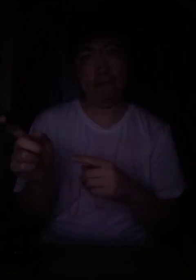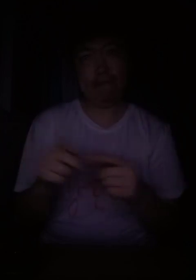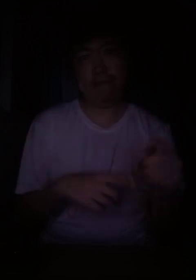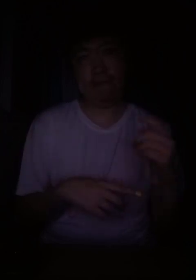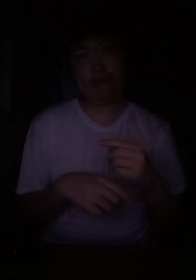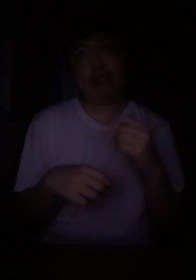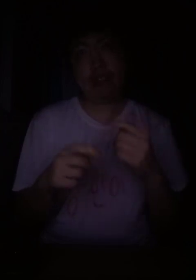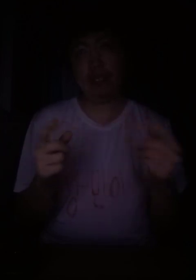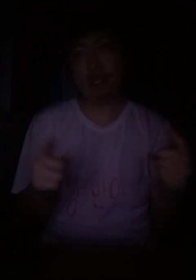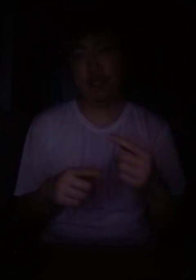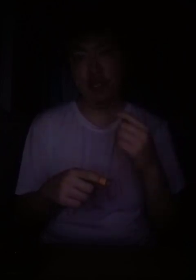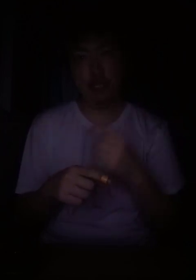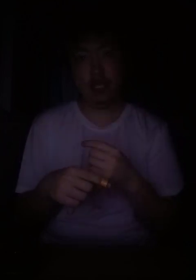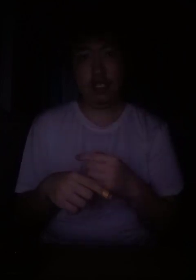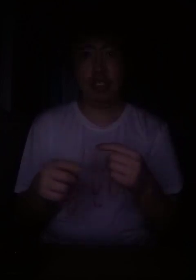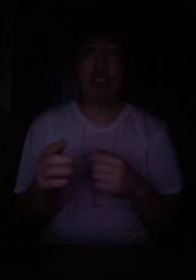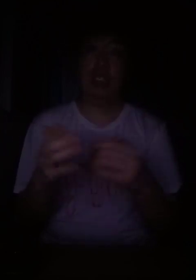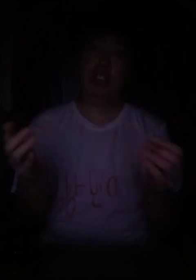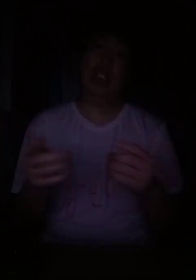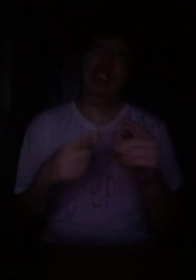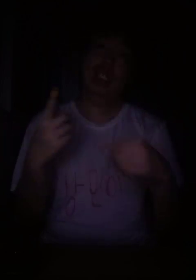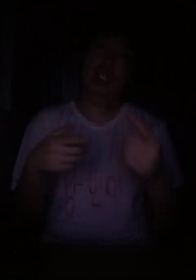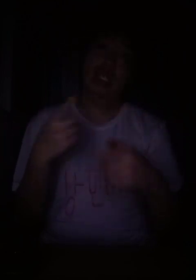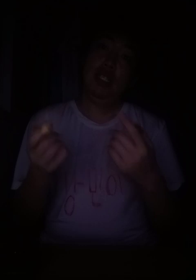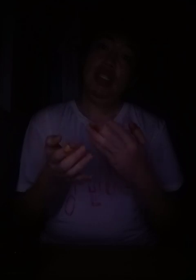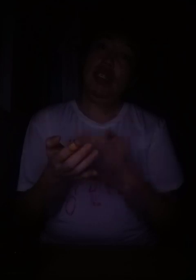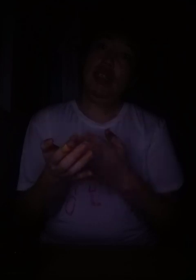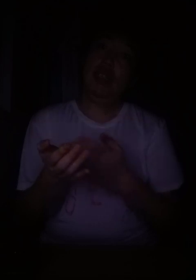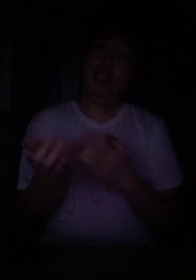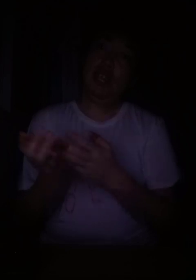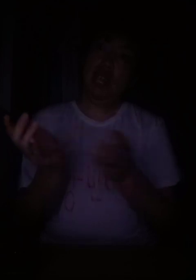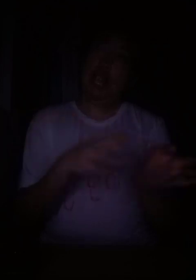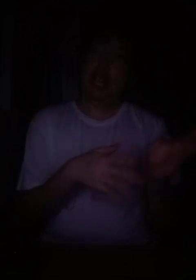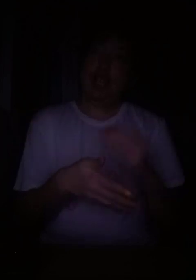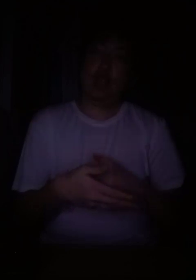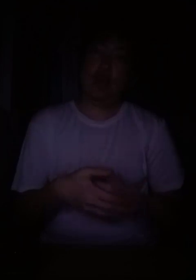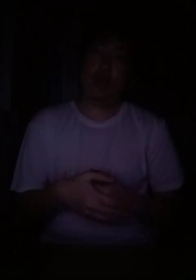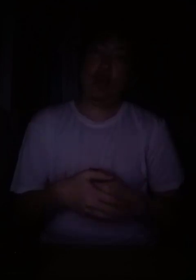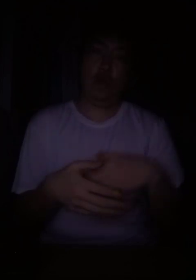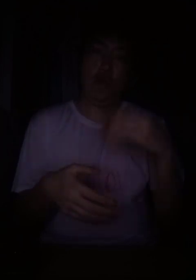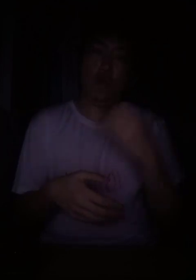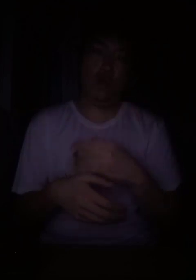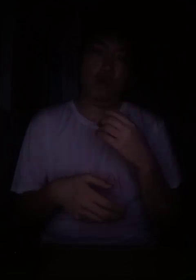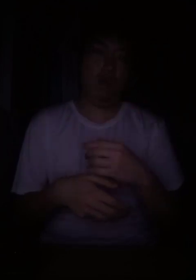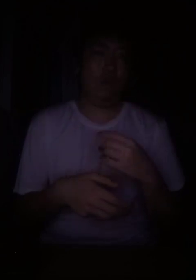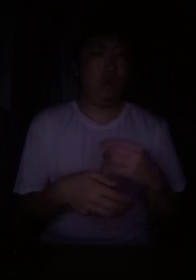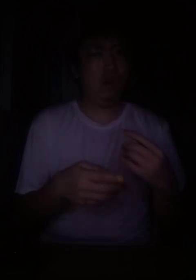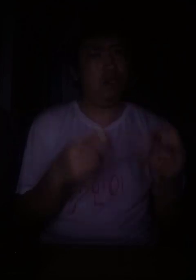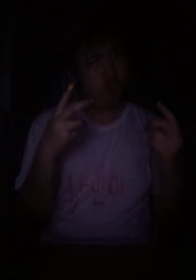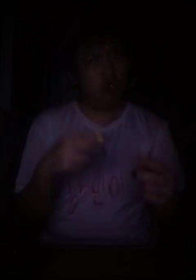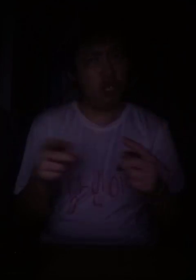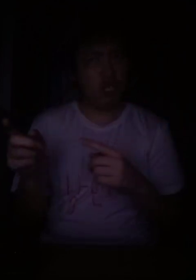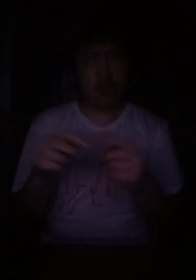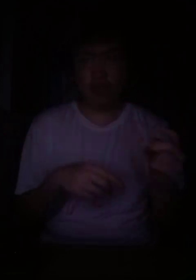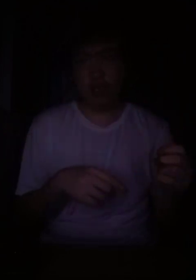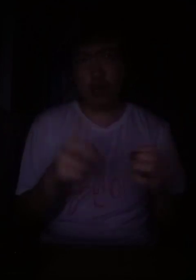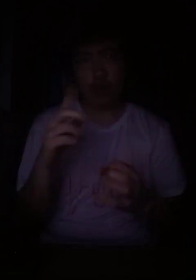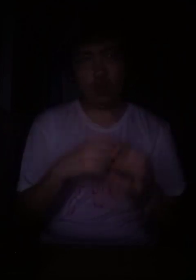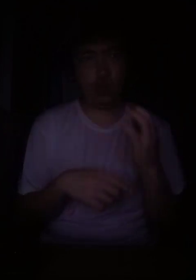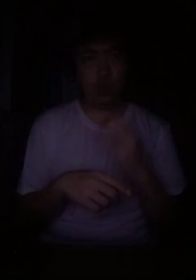몰수해달라고 요구해서 이번에 그 링은 몰수를 했습니다. 근데 보통 그냥 투견꾼들만 검거하고 그치고